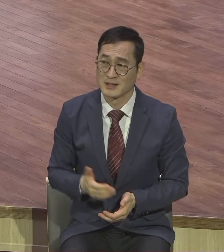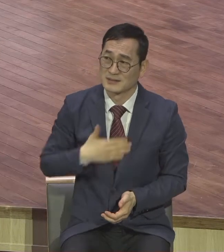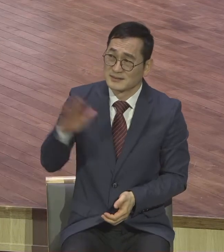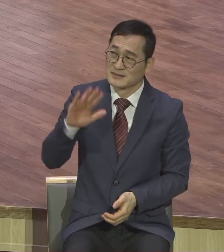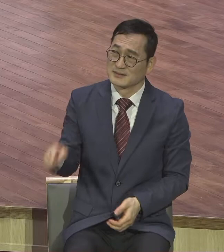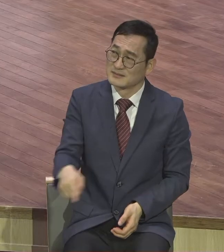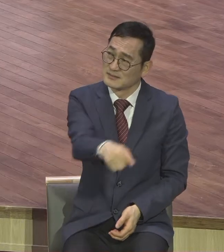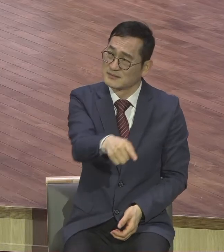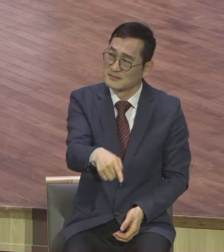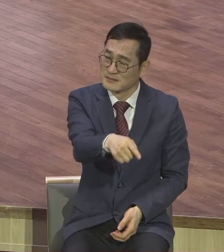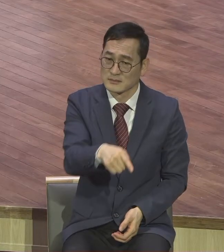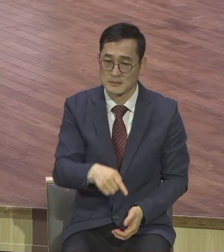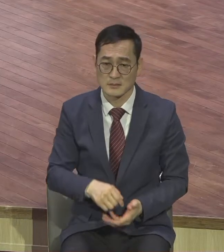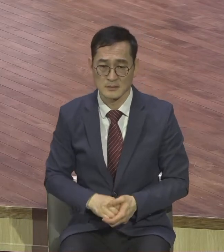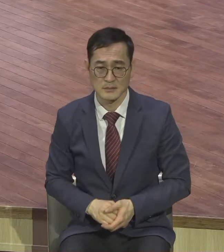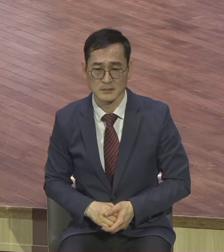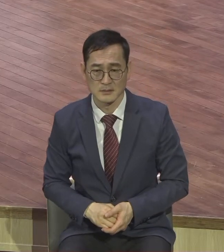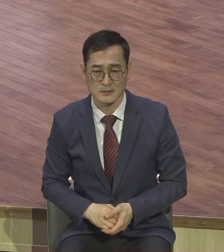켰는데